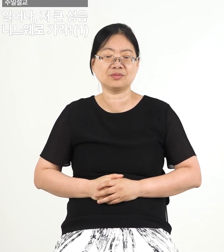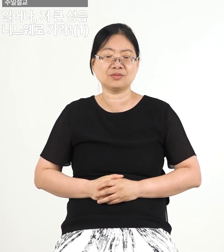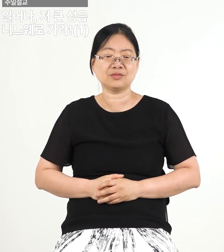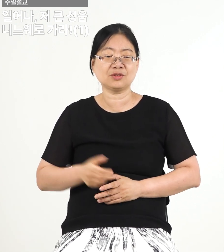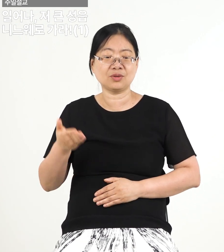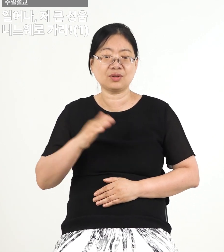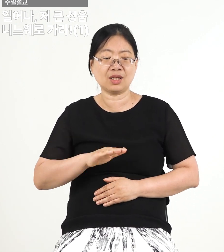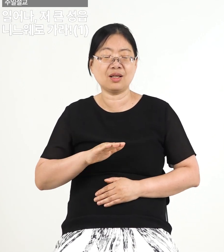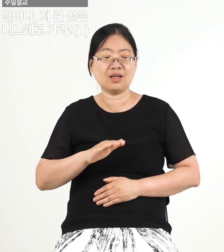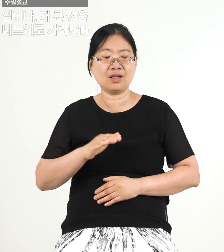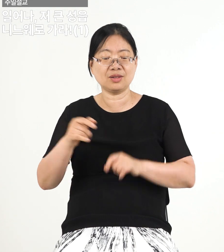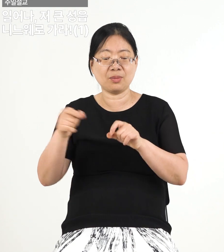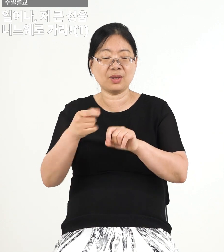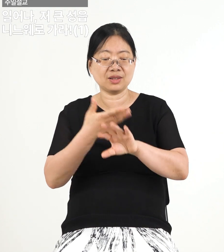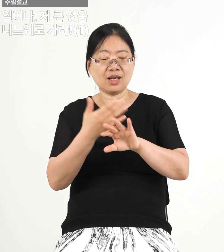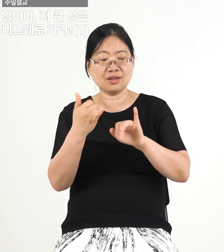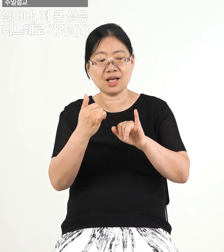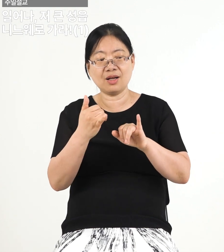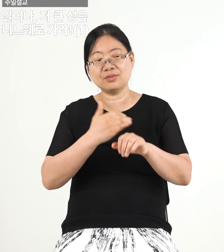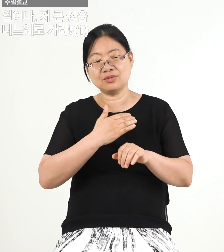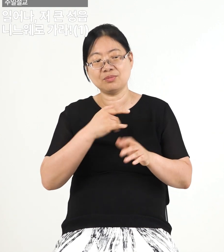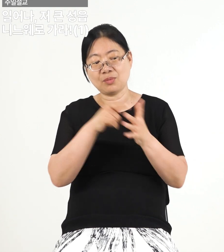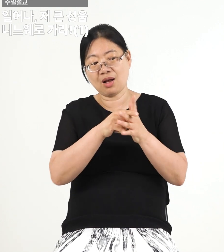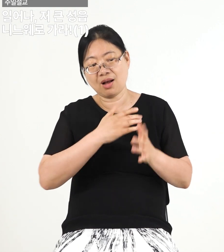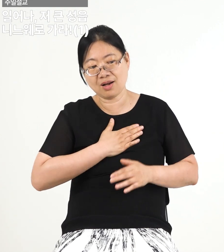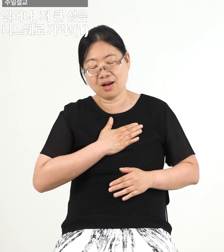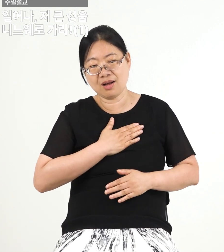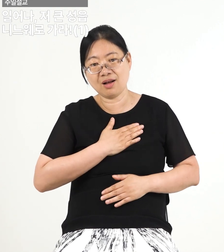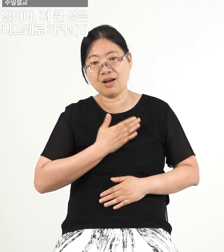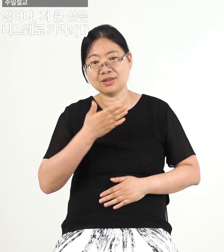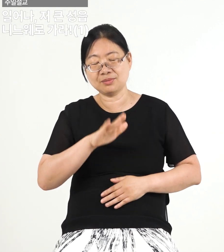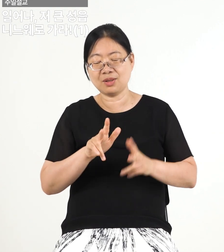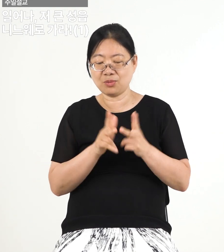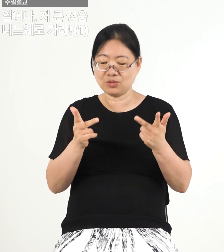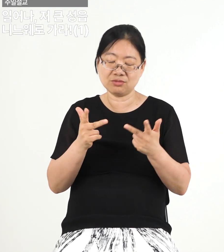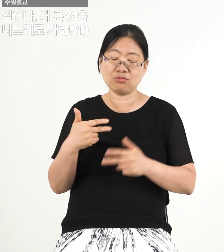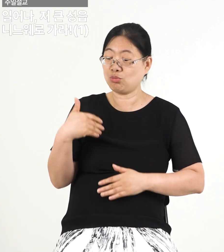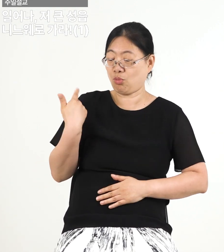알아요. 누구만 몰라요? 본인만 몰라요.